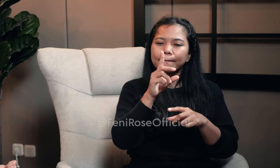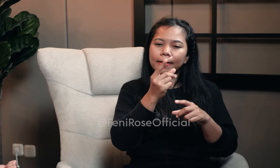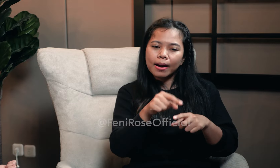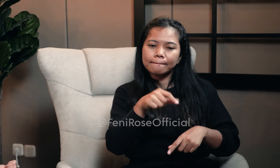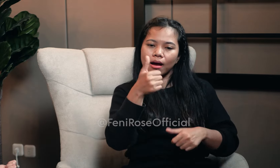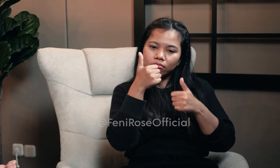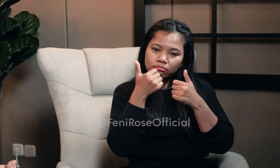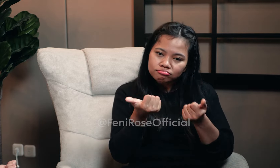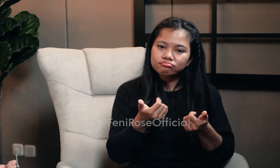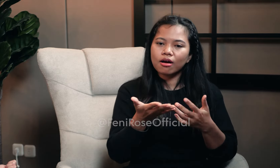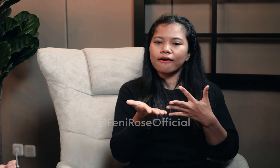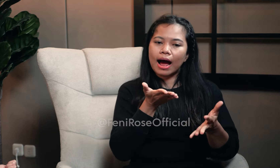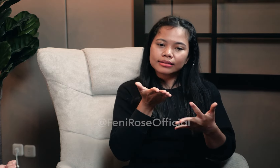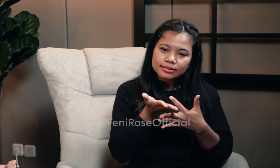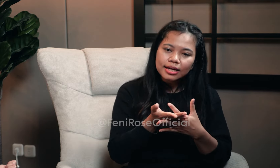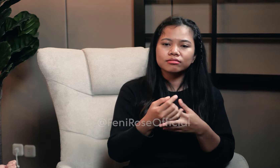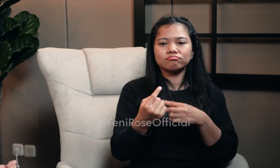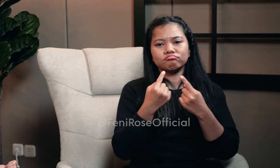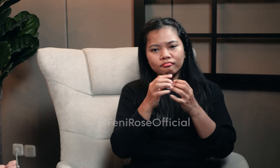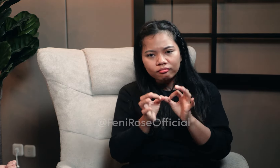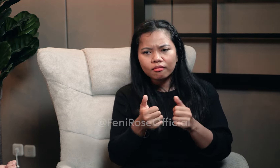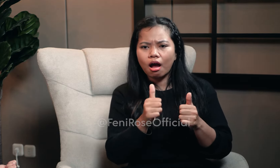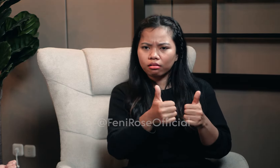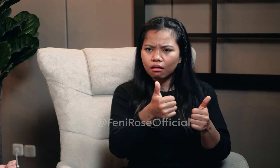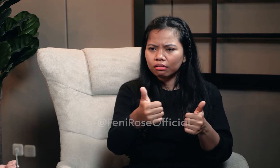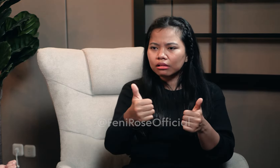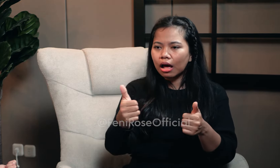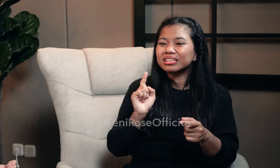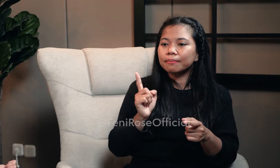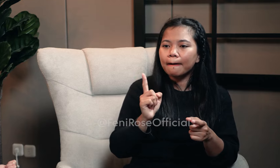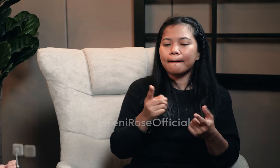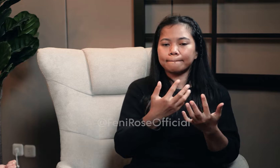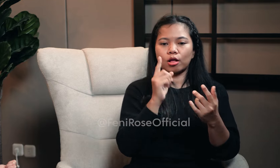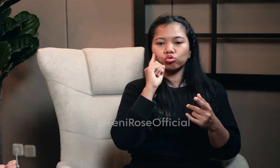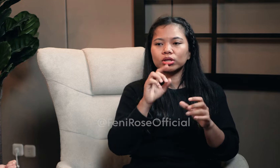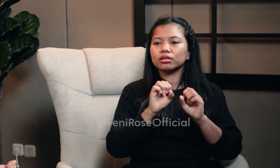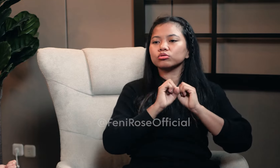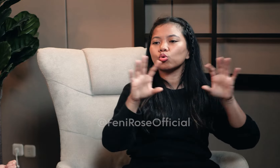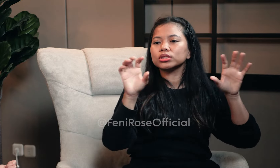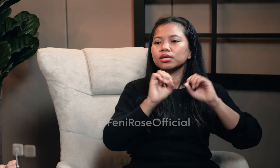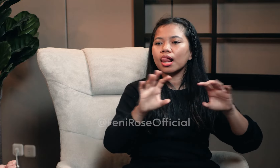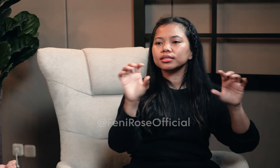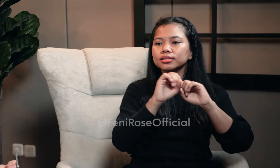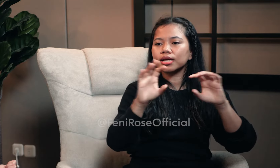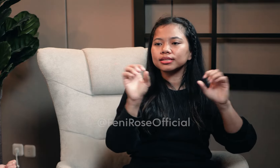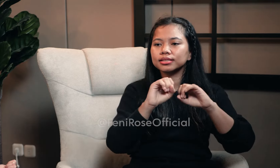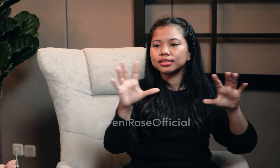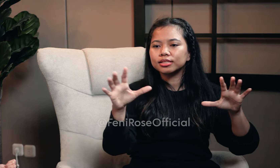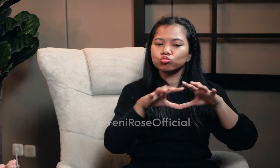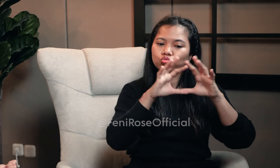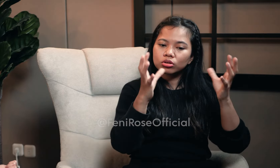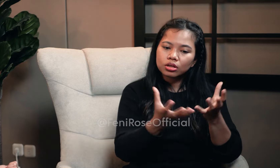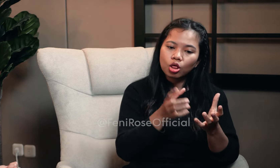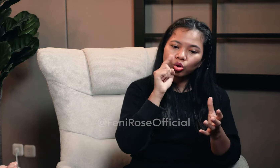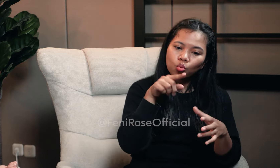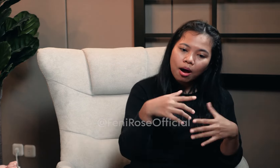merasa kayak beberapa akses komunikasi rata-rata mendukung saya plus media sosial